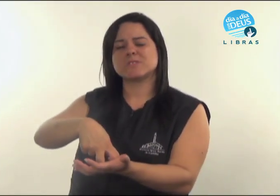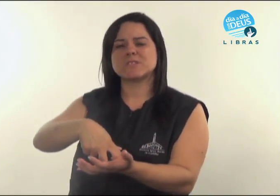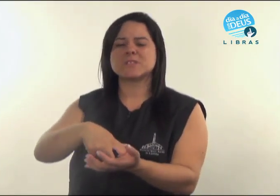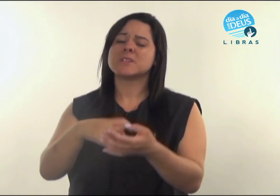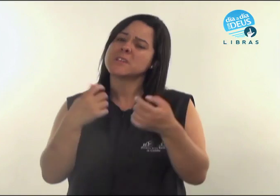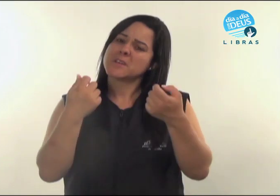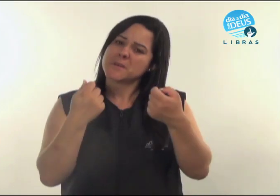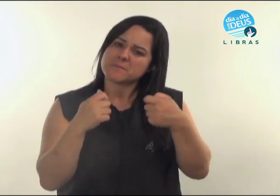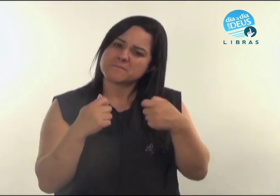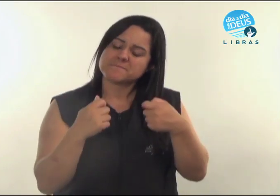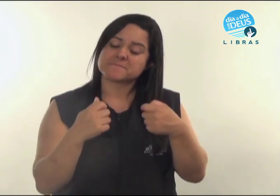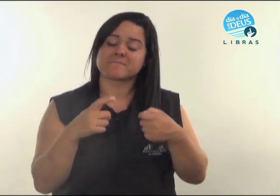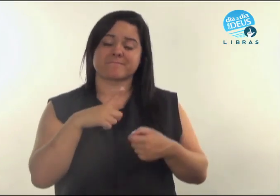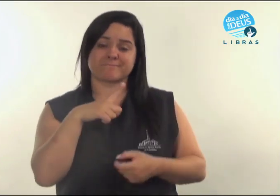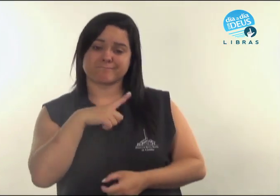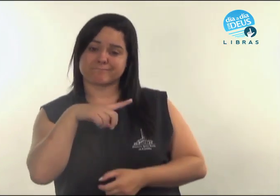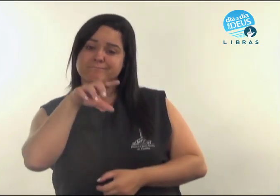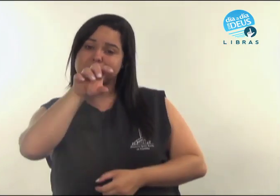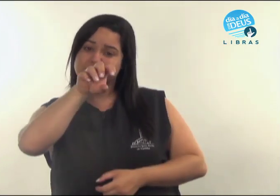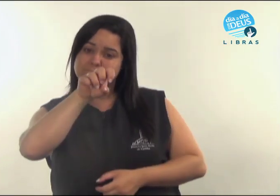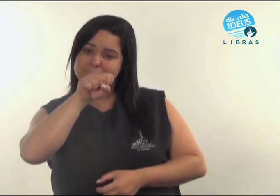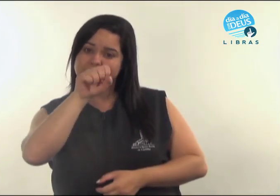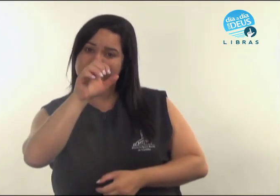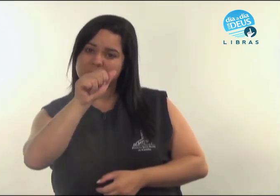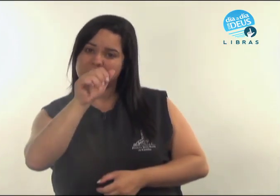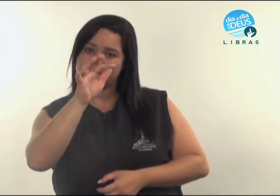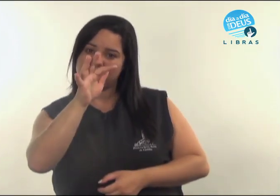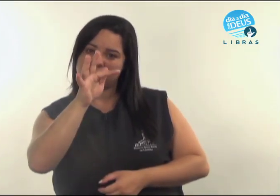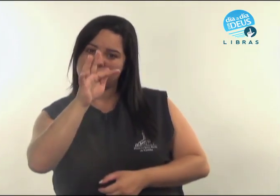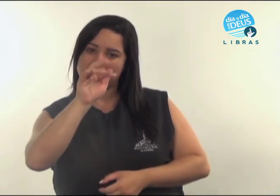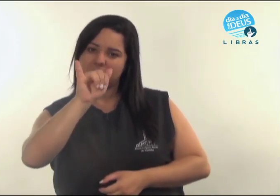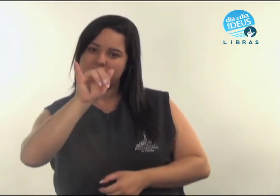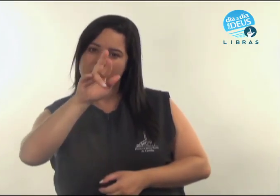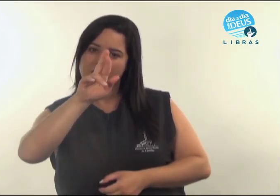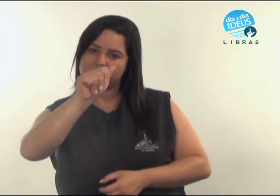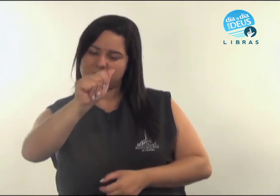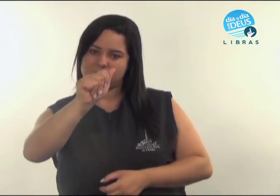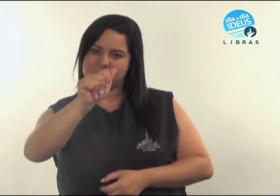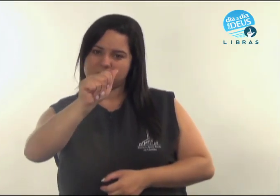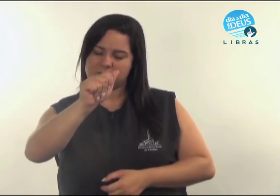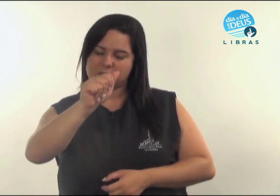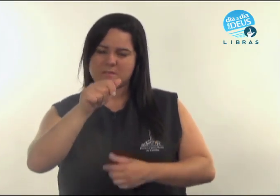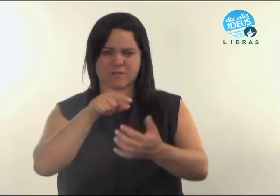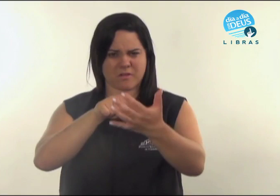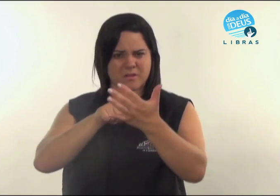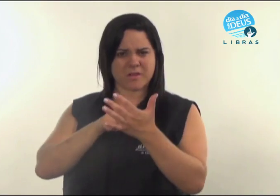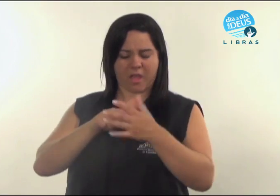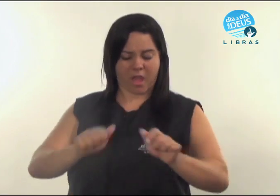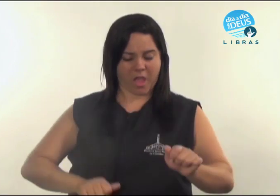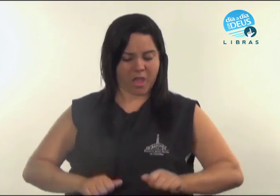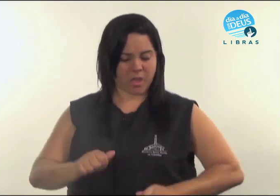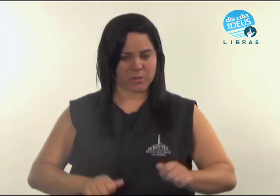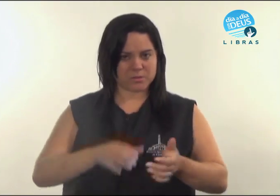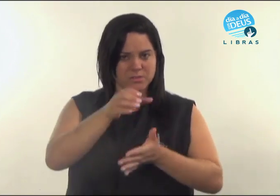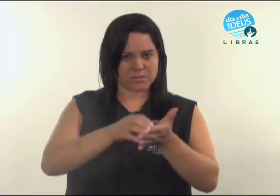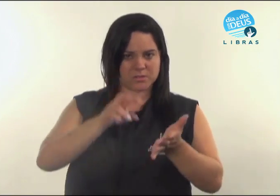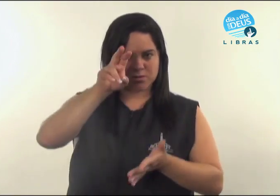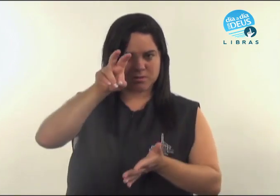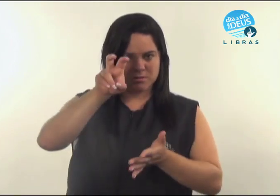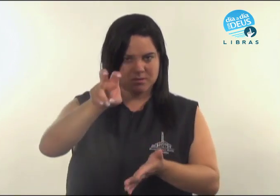Passa um pouquinho de tempo e entra Safira na igreja. Atos 5, verso 7, diz assim: a mulher